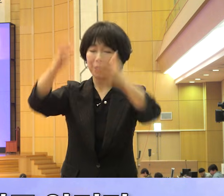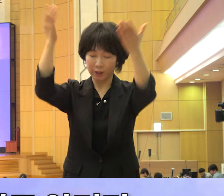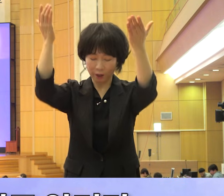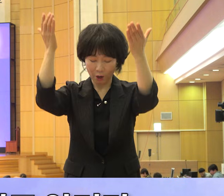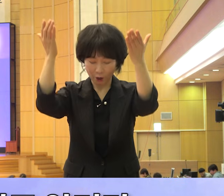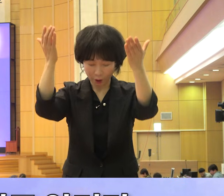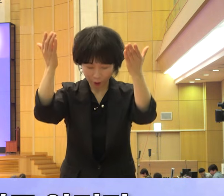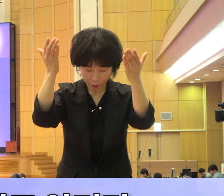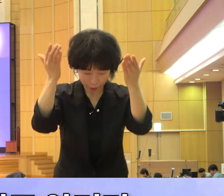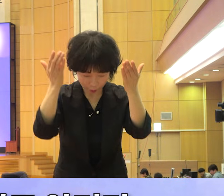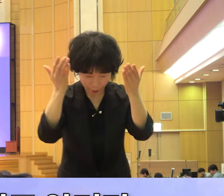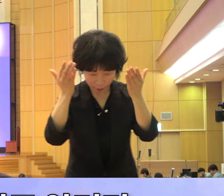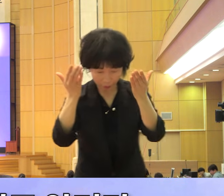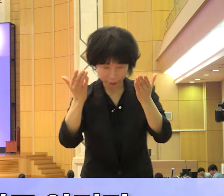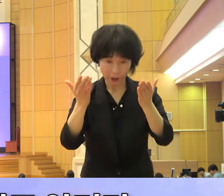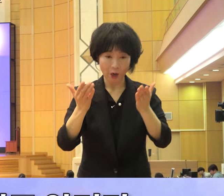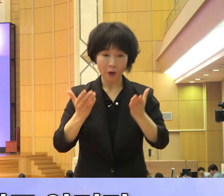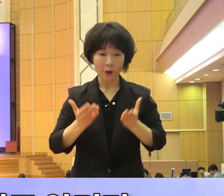주께서